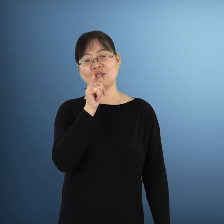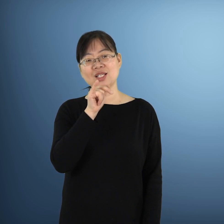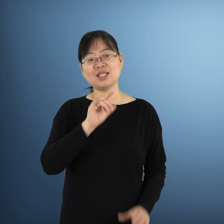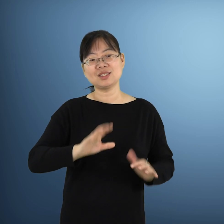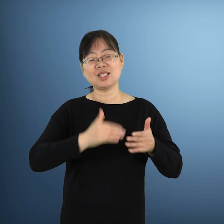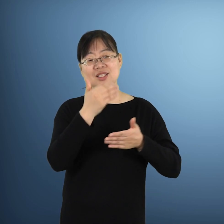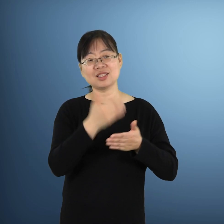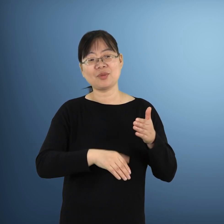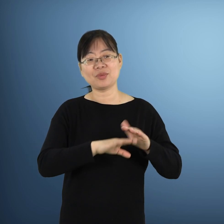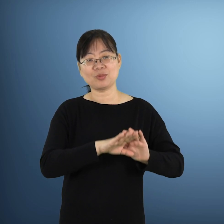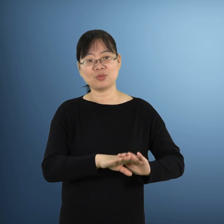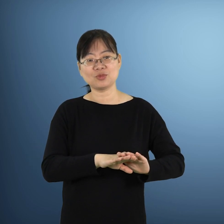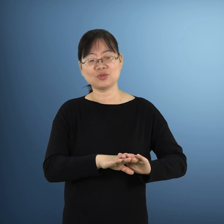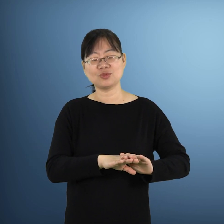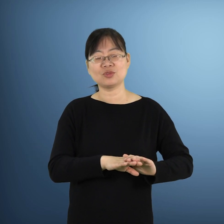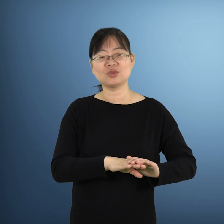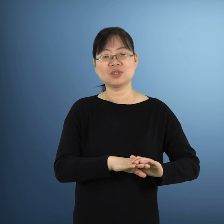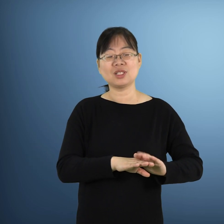땅에 남겨둔